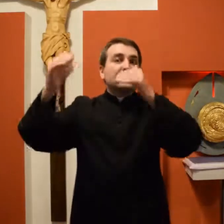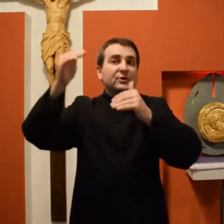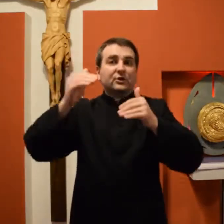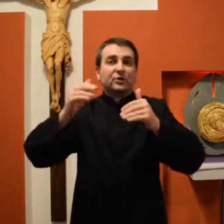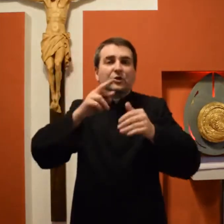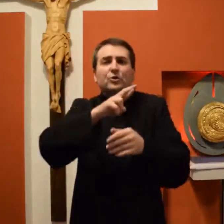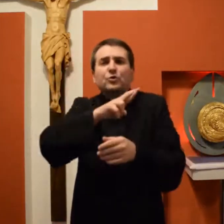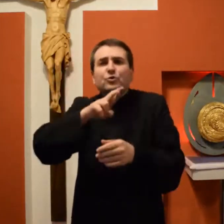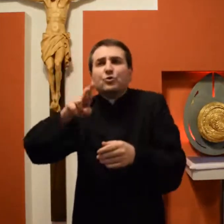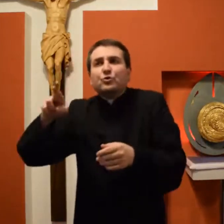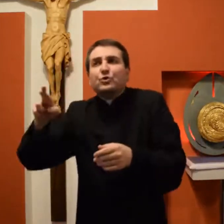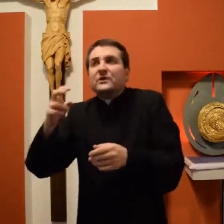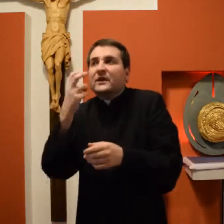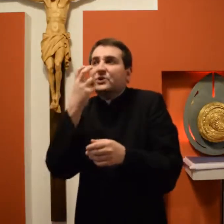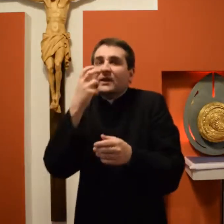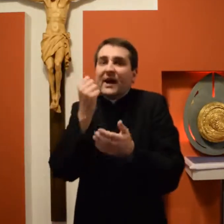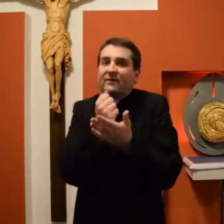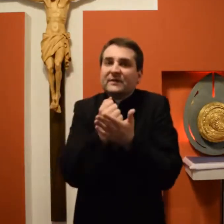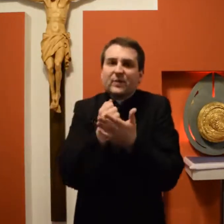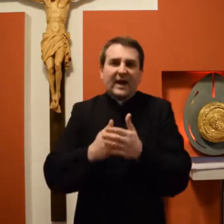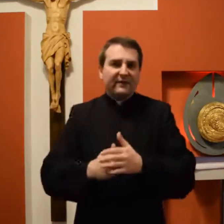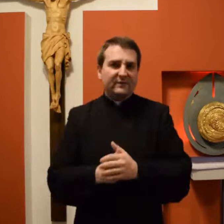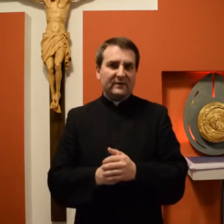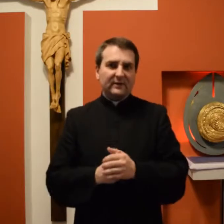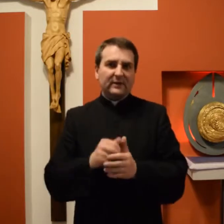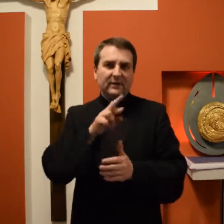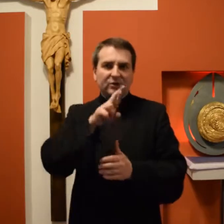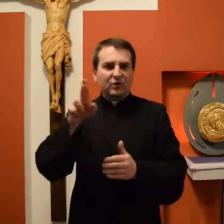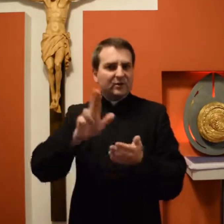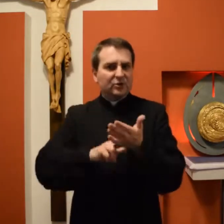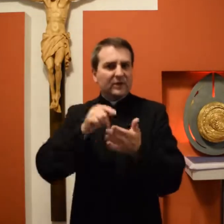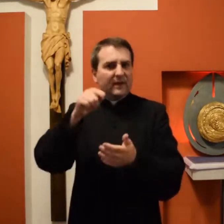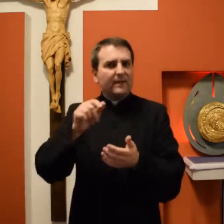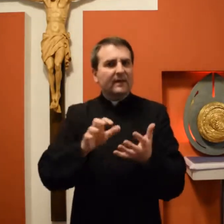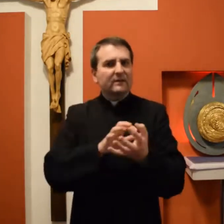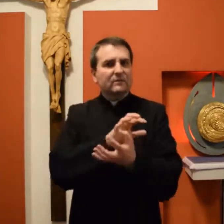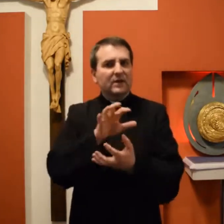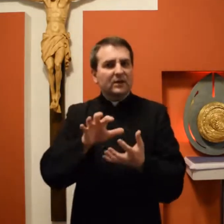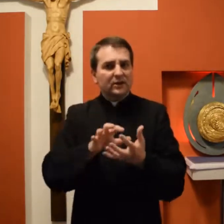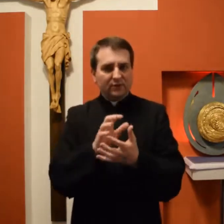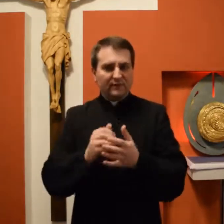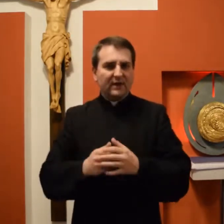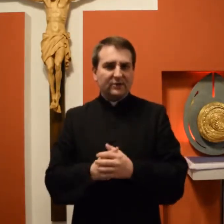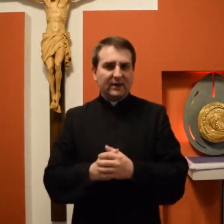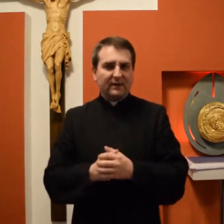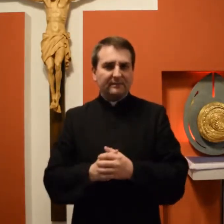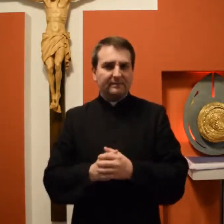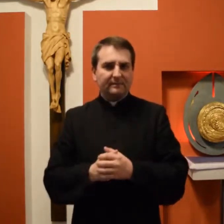tworzyć różne ciekawe sprawy i rzeczy na tym świecie.